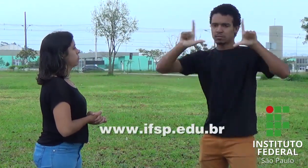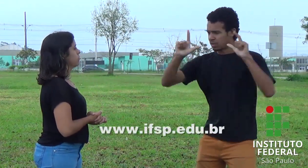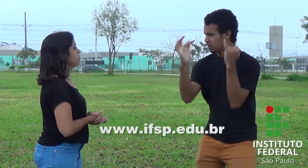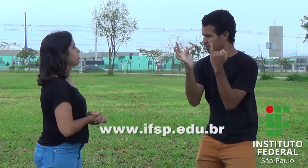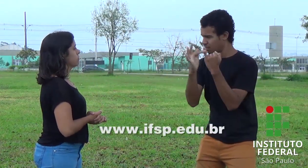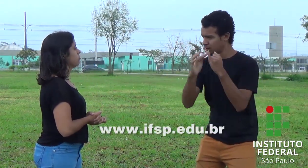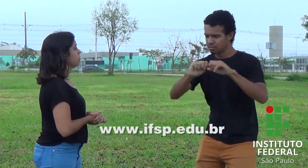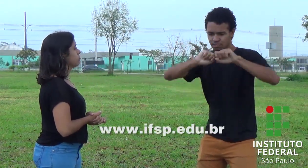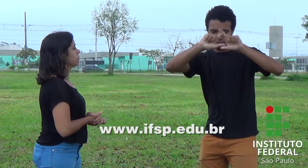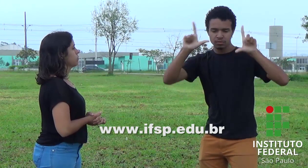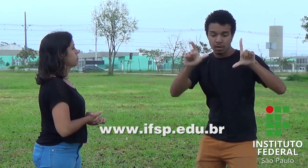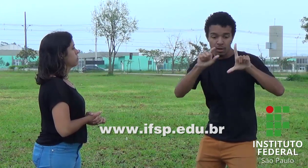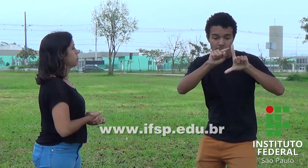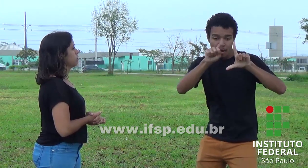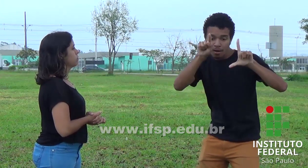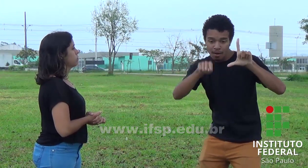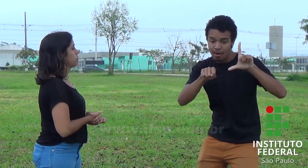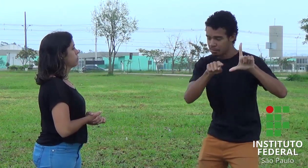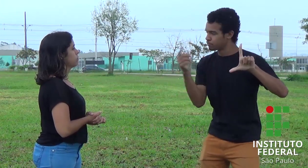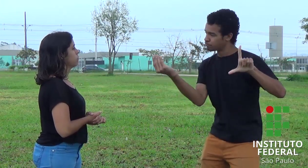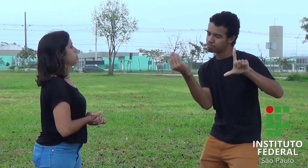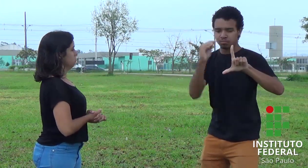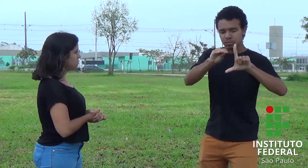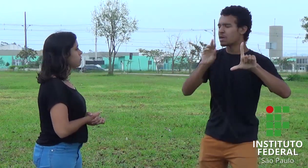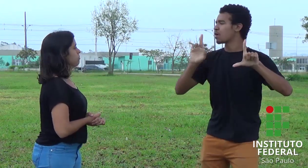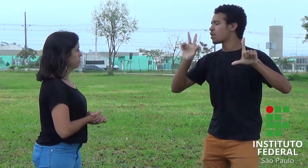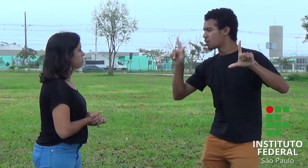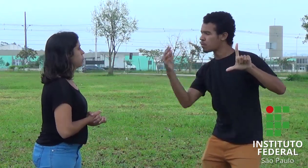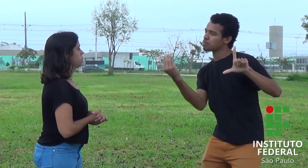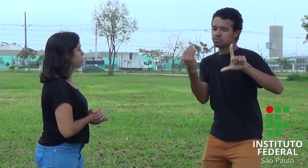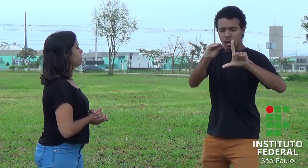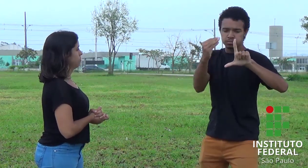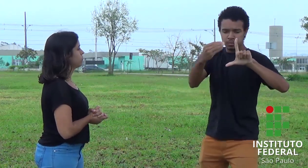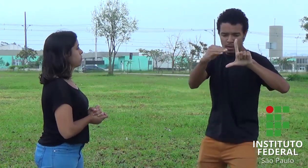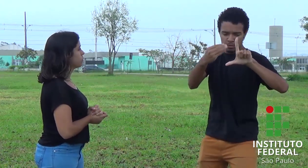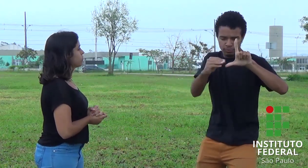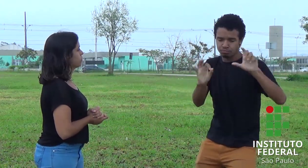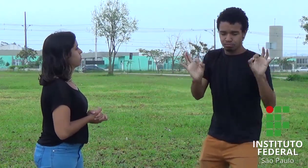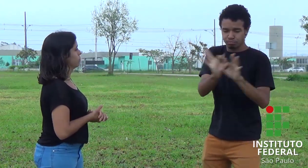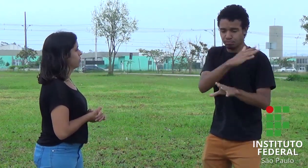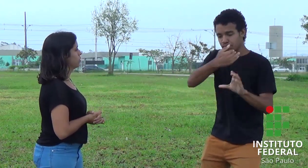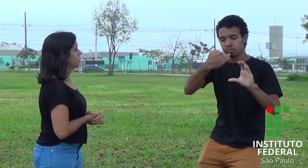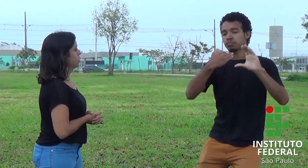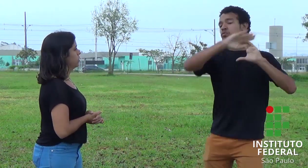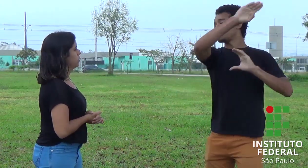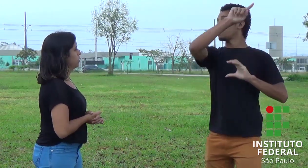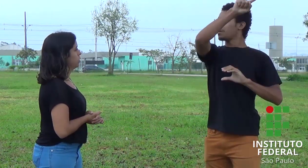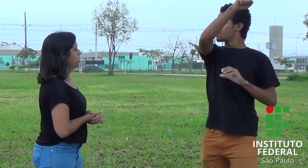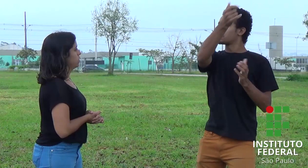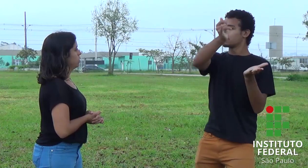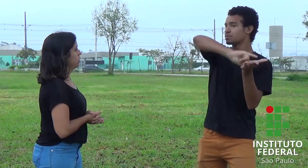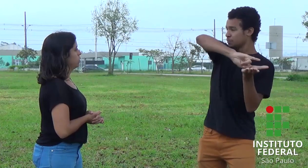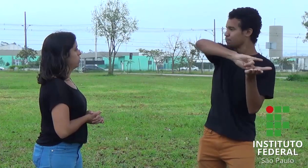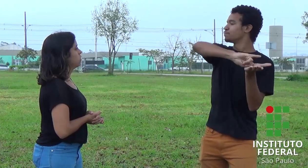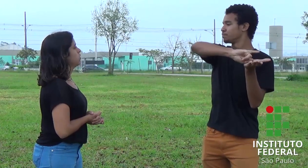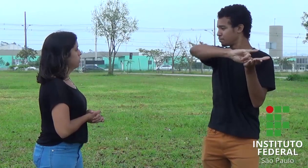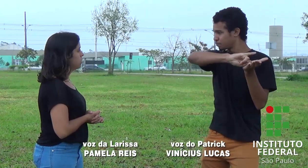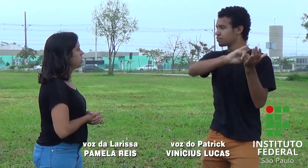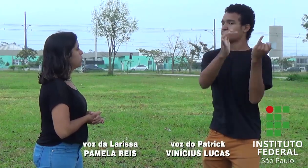o IFSP, e realizar o seu cadastro juntamente com a sua inscrição, com seus dados pessoais, e enviar. O IFSP vai analisar